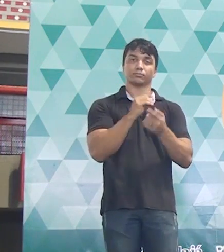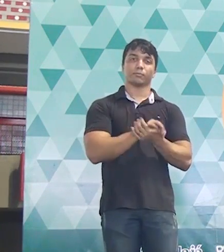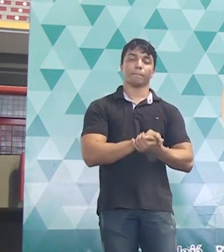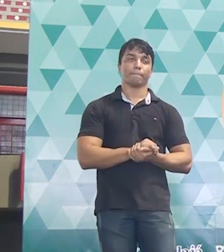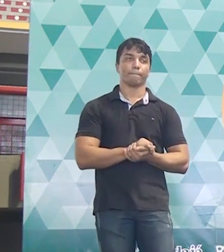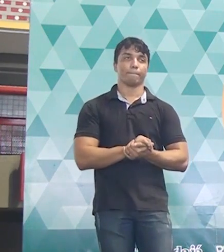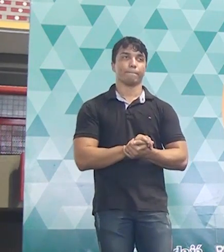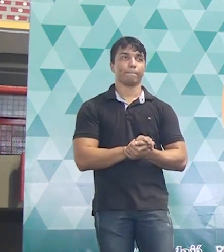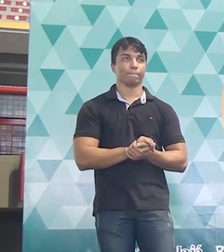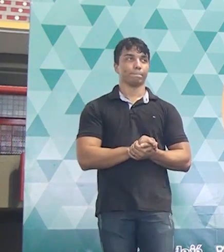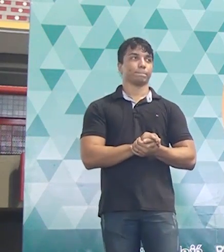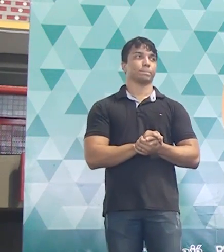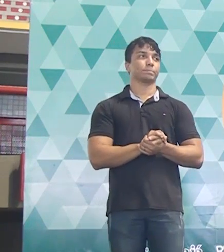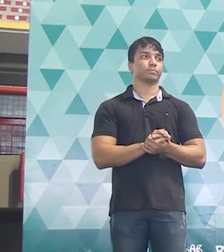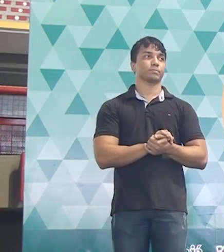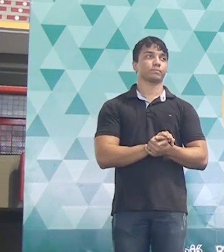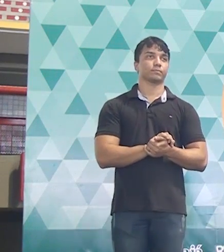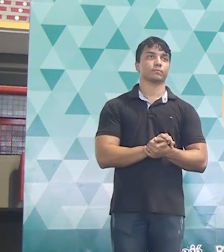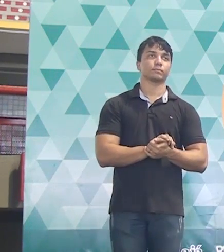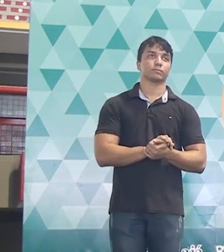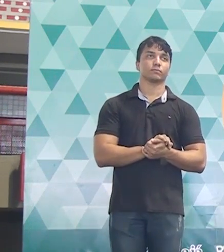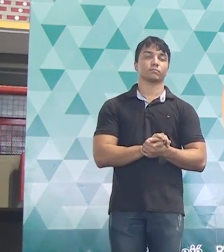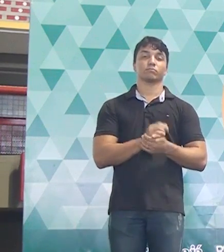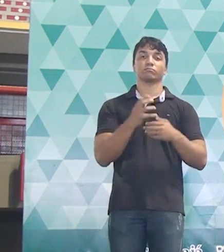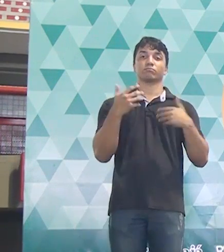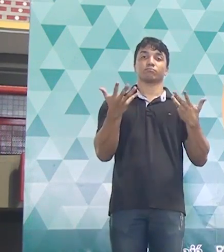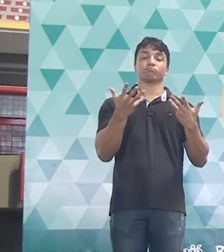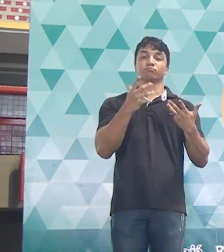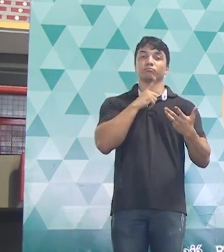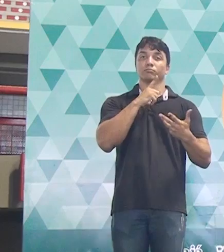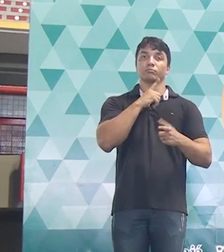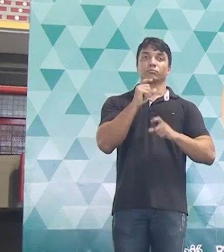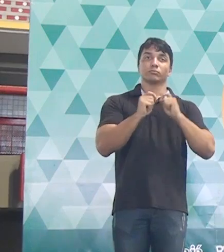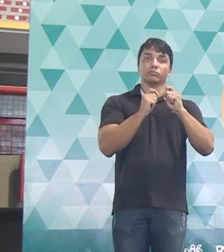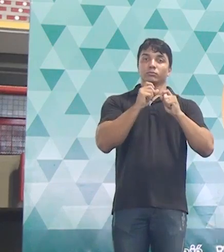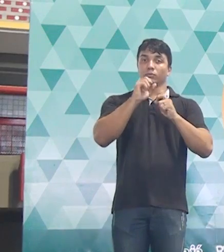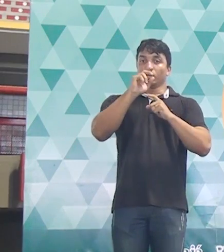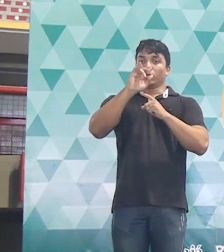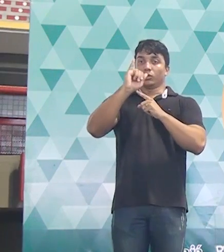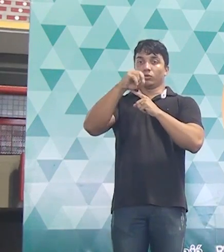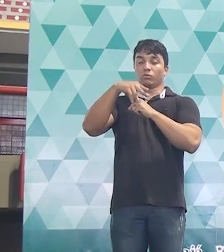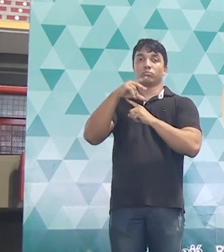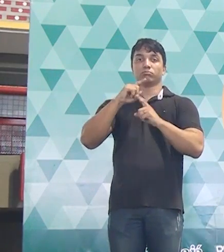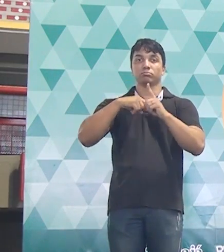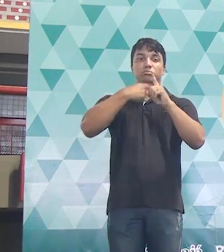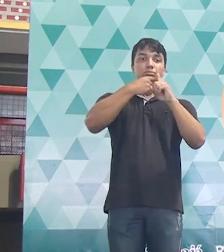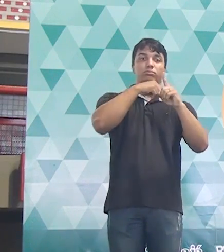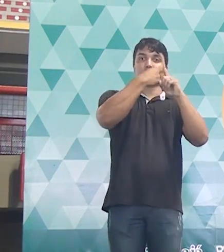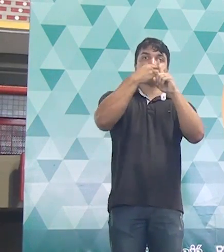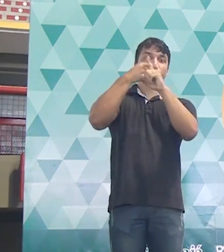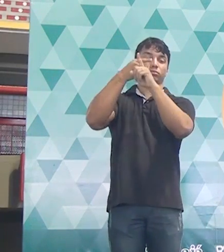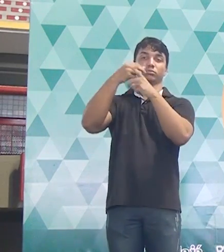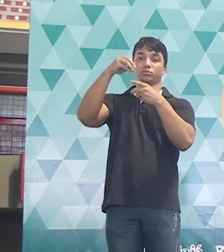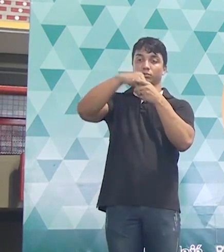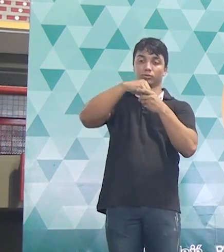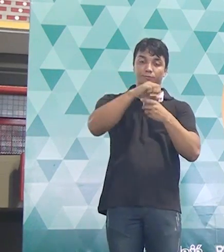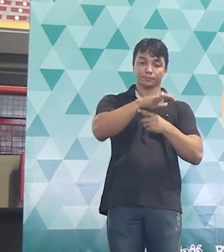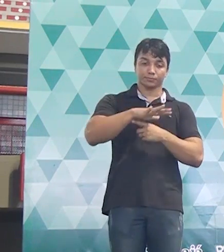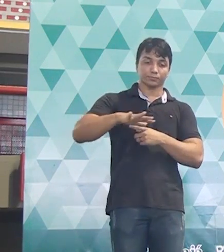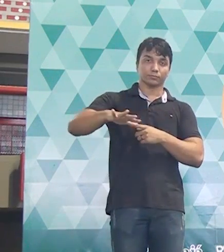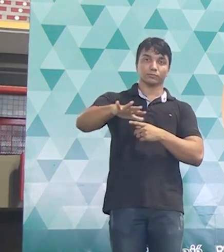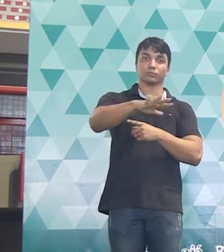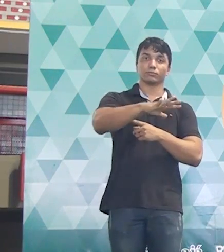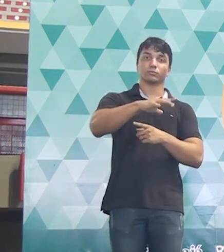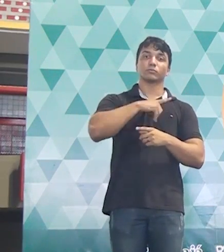e forma esse hidrônio. Pessoal, quanto mais íons eu tiver na solução,